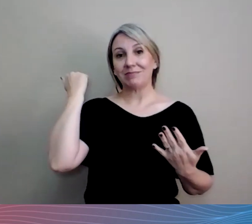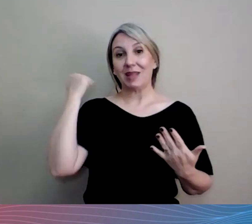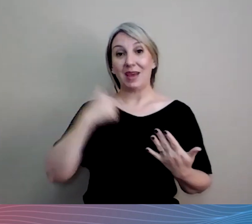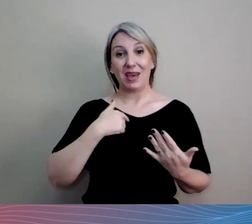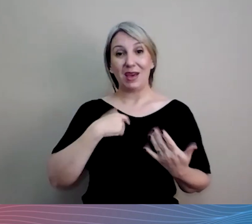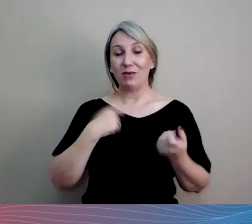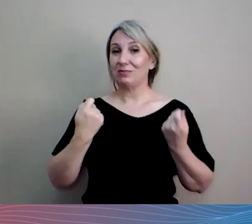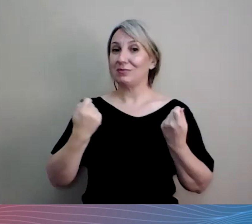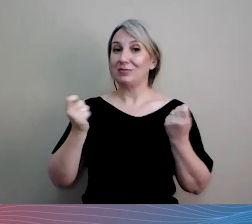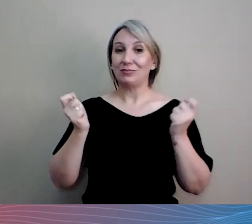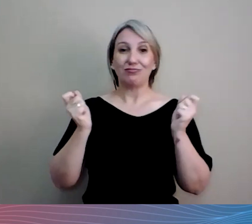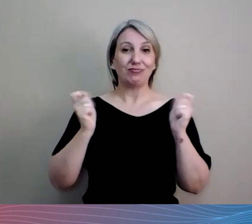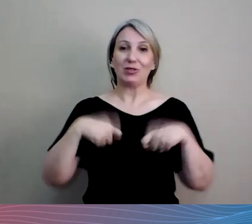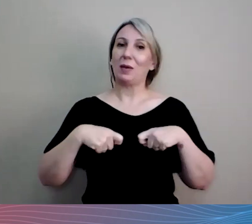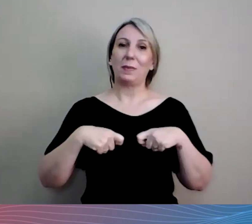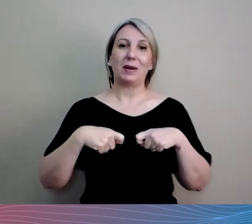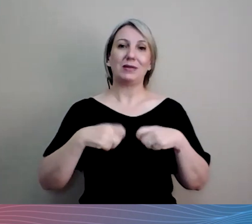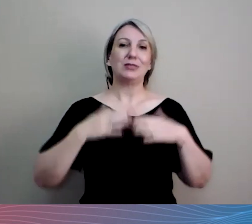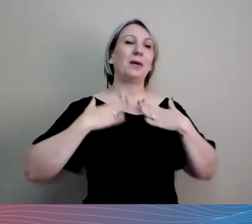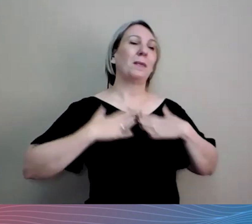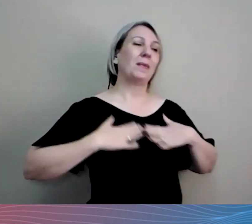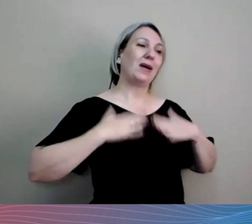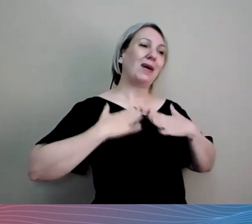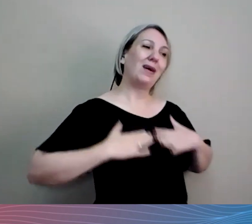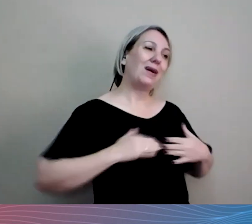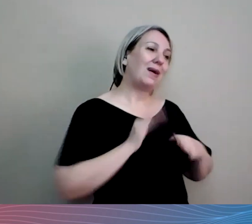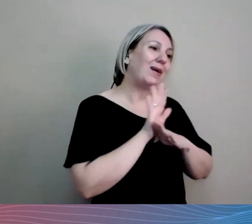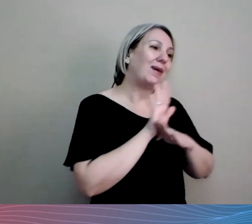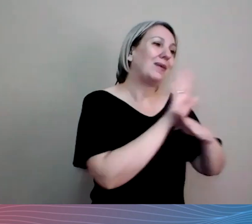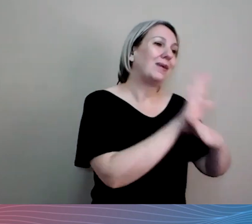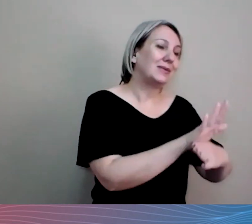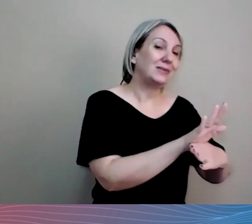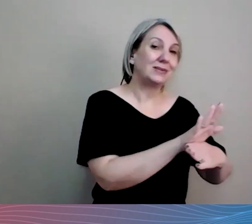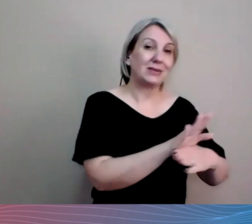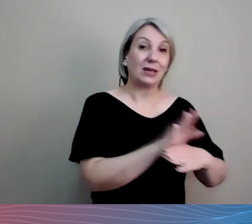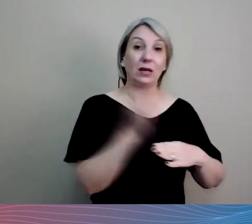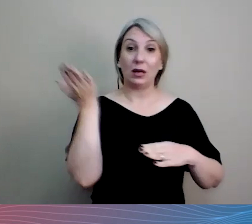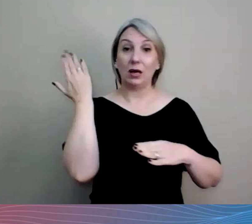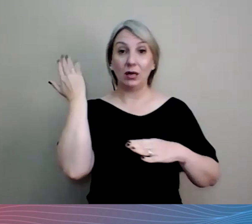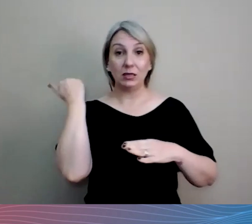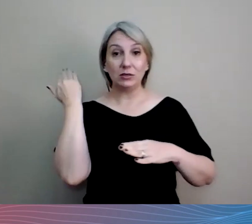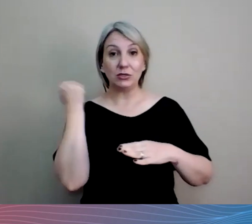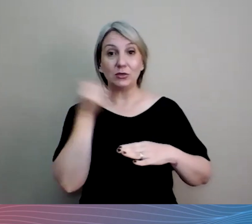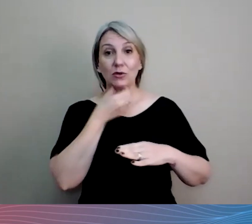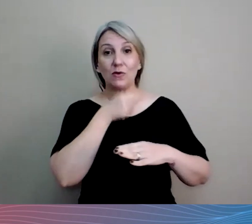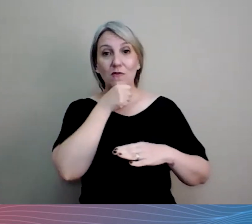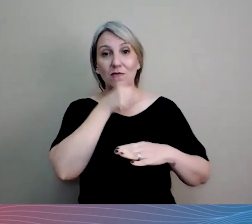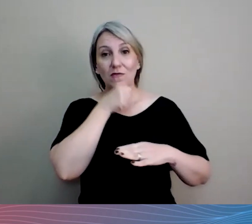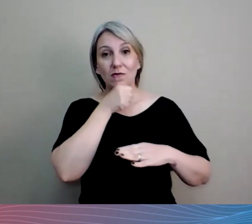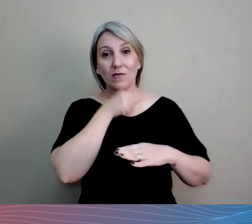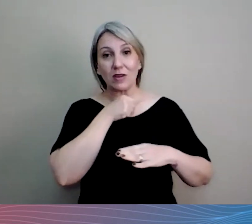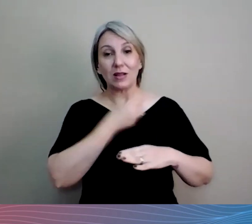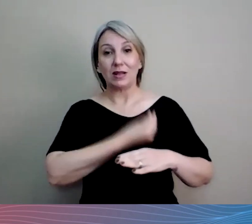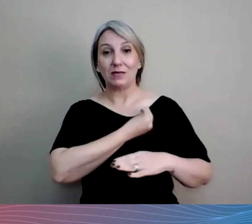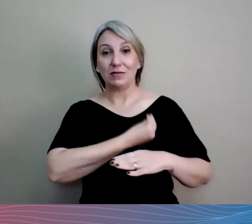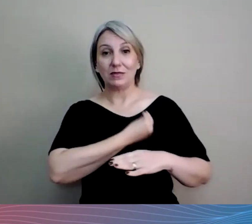eu não sou manso. No velho homem, não tenho longanimidade. No velho homem, eu não sustento a ninguém. Não me preocupo